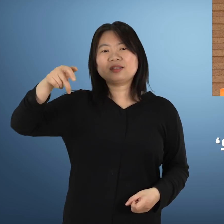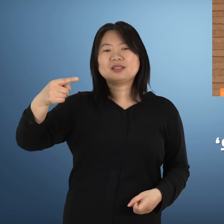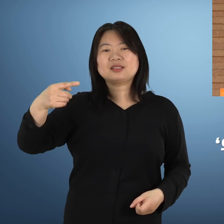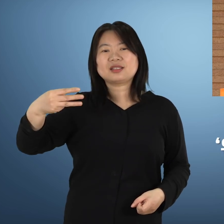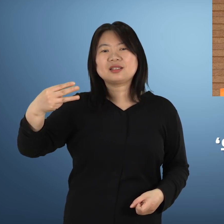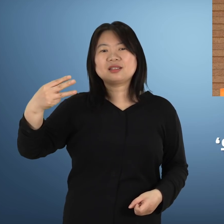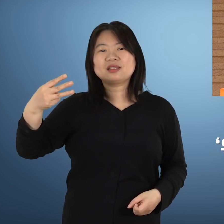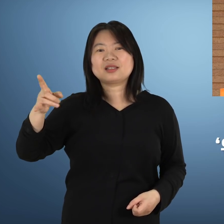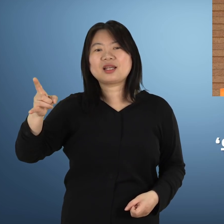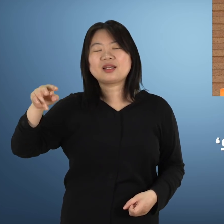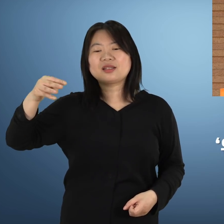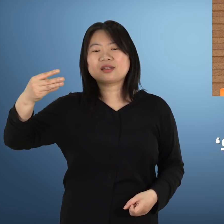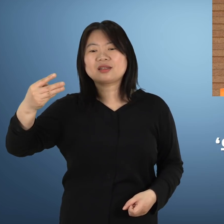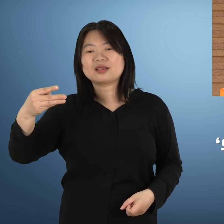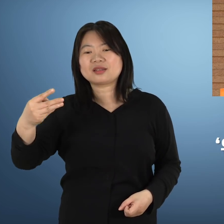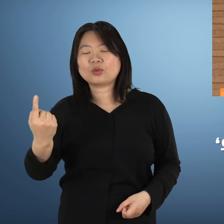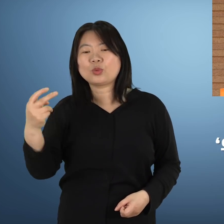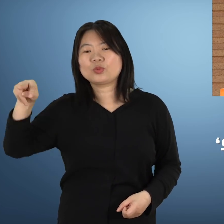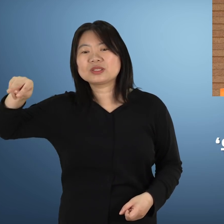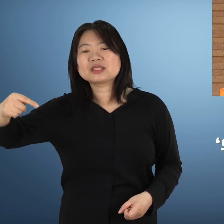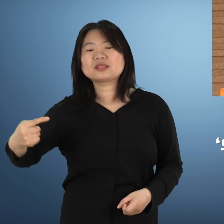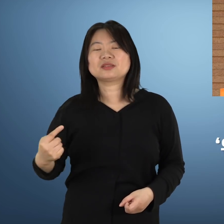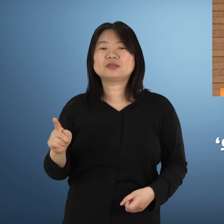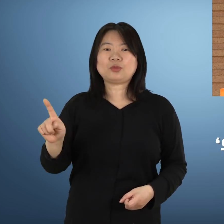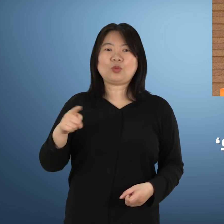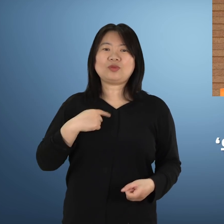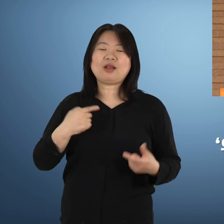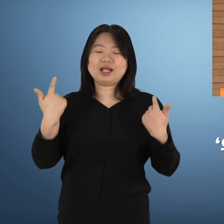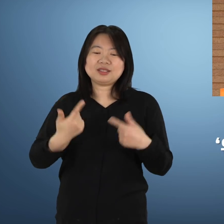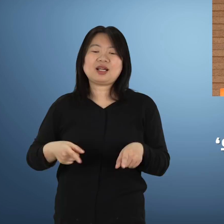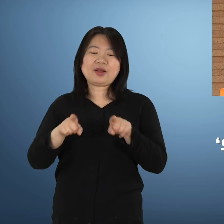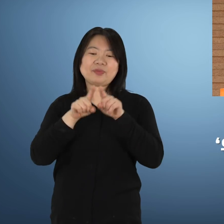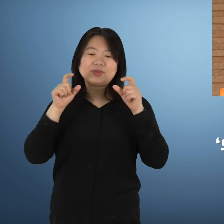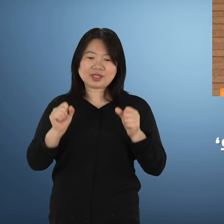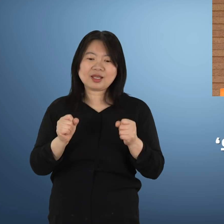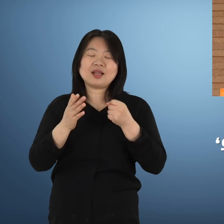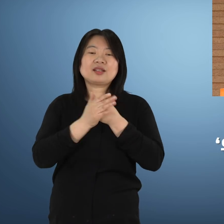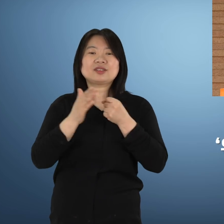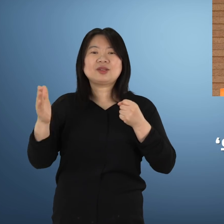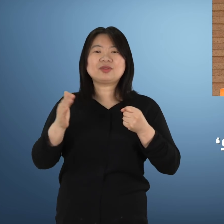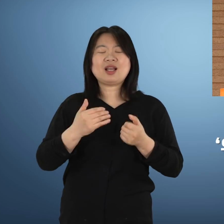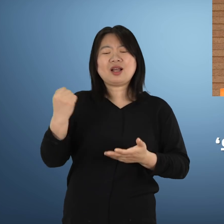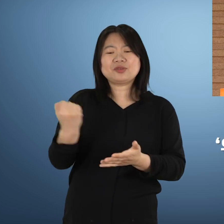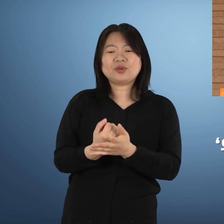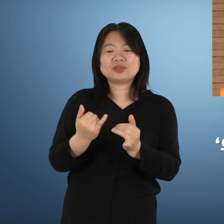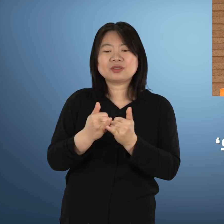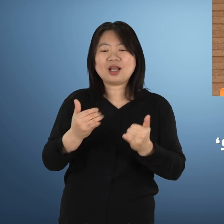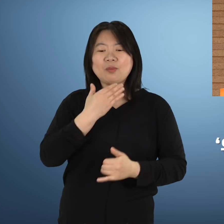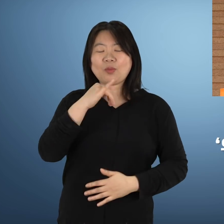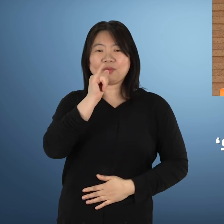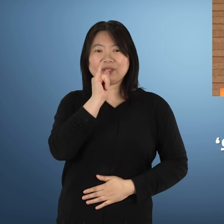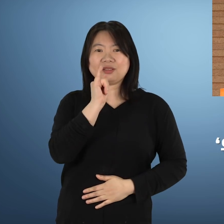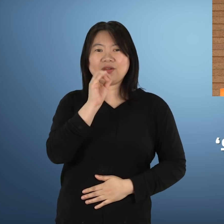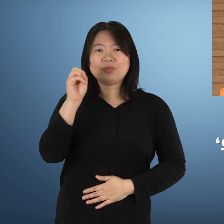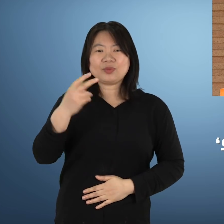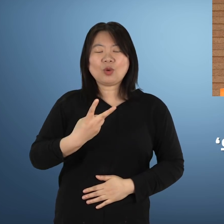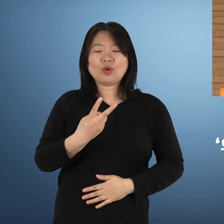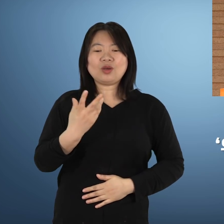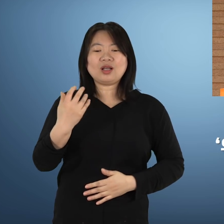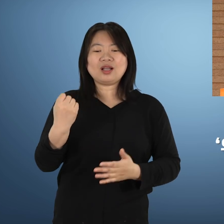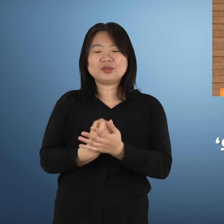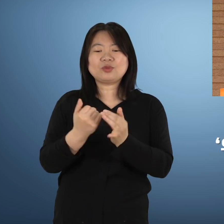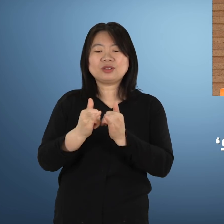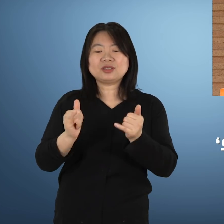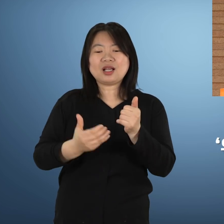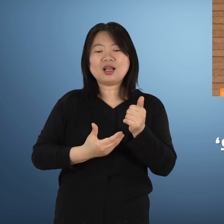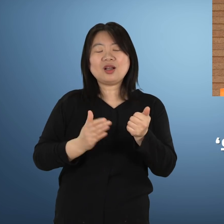왜 애통하는 자가 복이 있고 왜 애통하는 자가 위로를